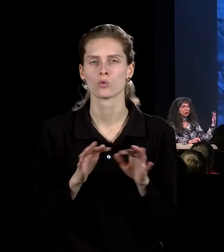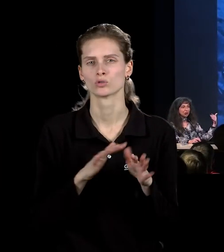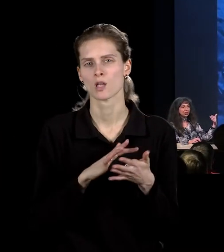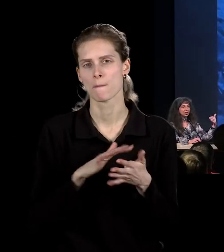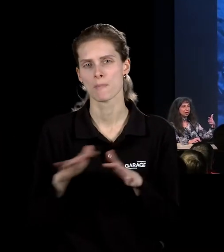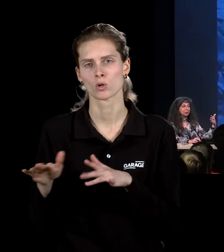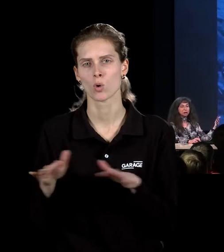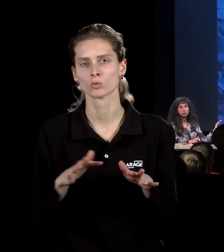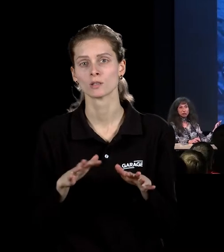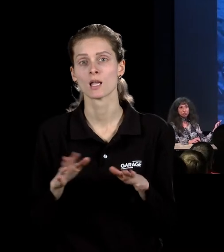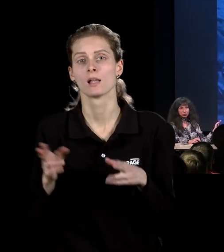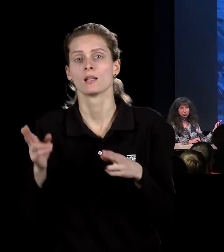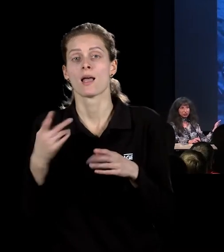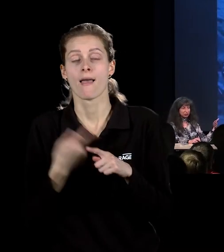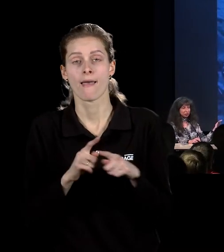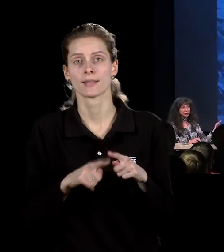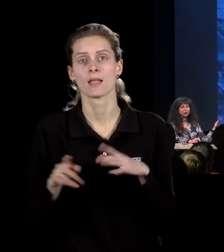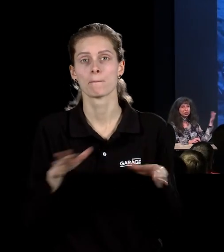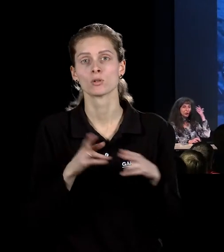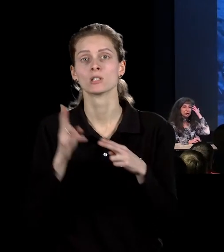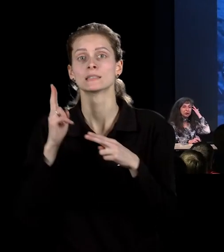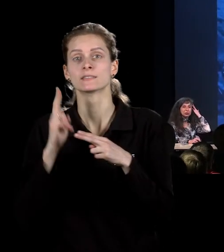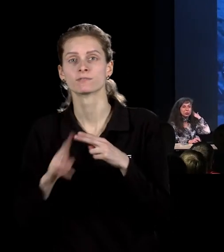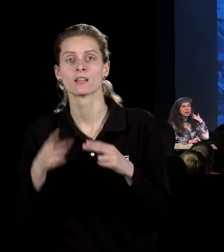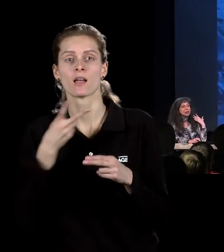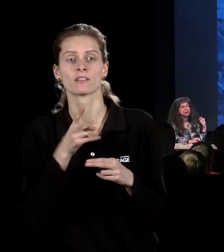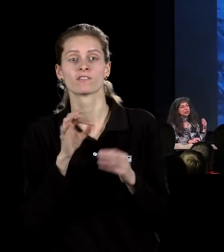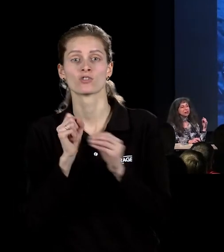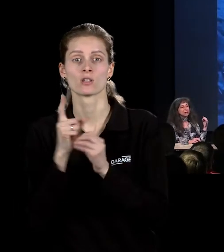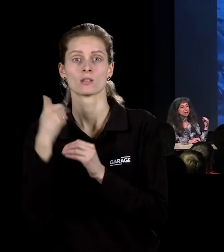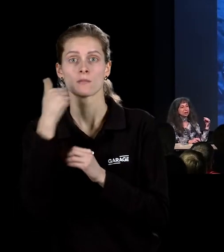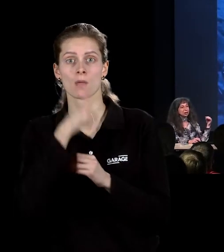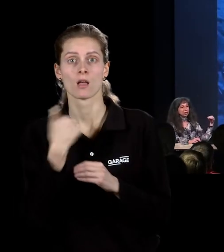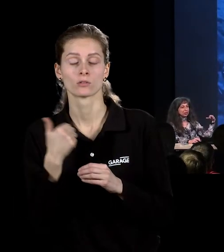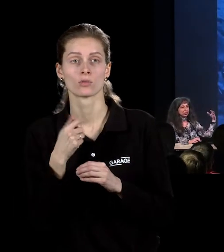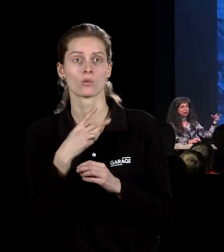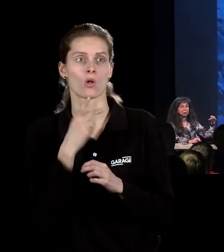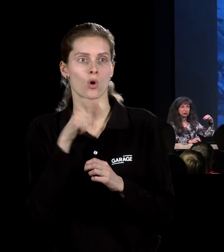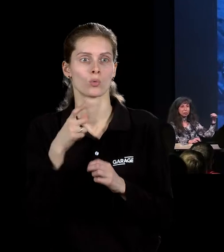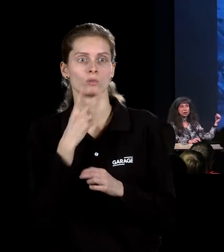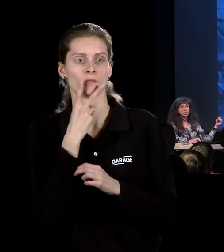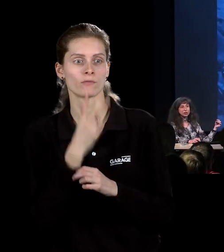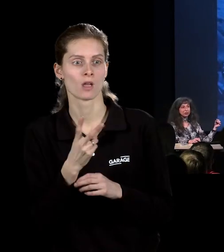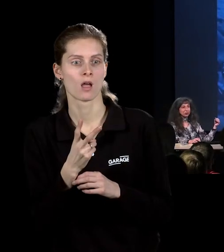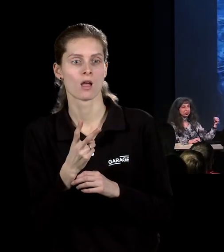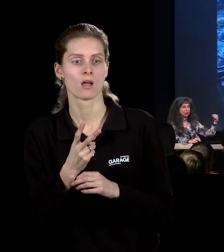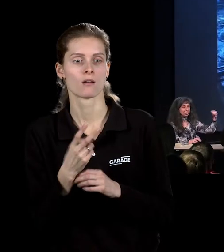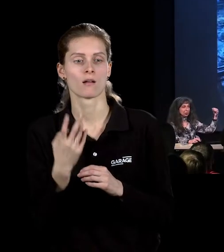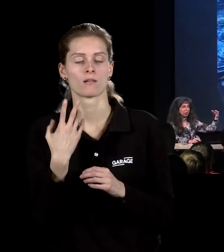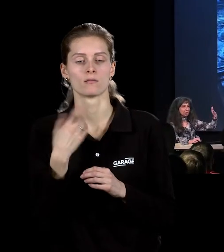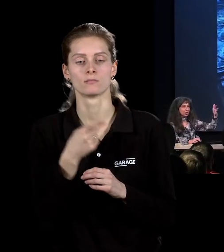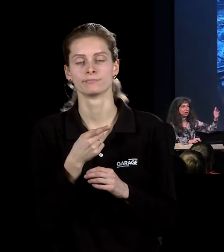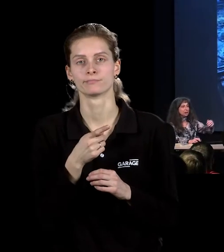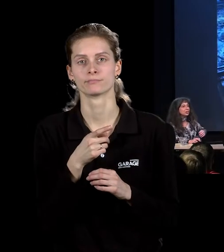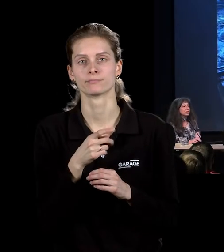этот завершается, как в этой ситуации 2011 год, на глазах зрителя, когда эта картина закрепляется лаком, да, вот с